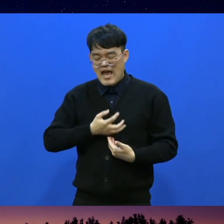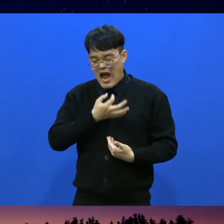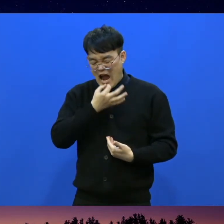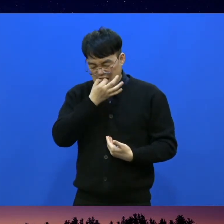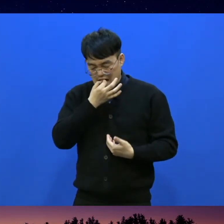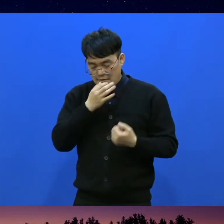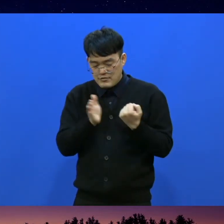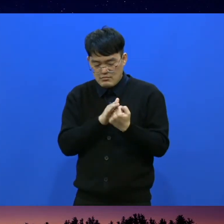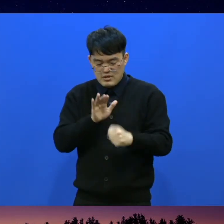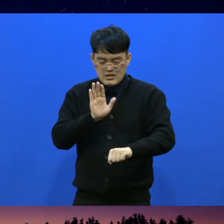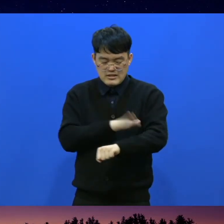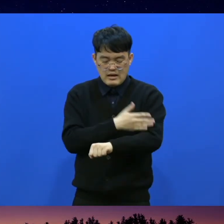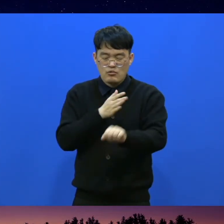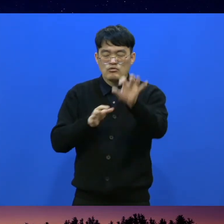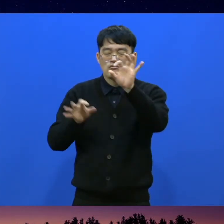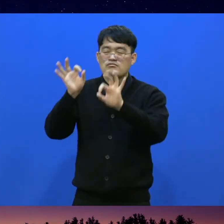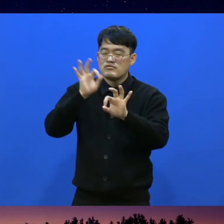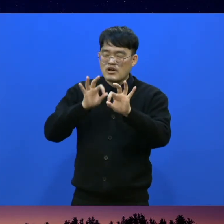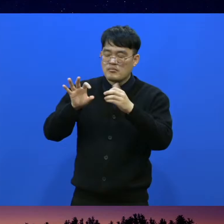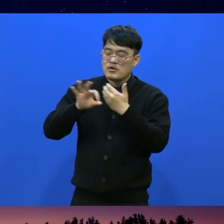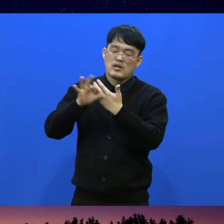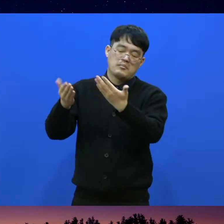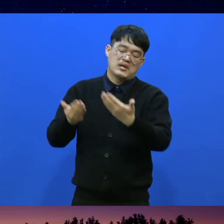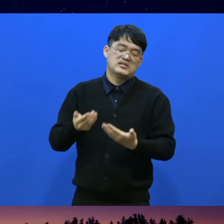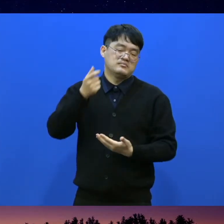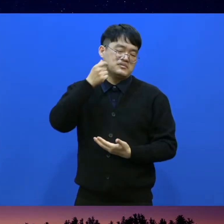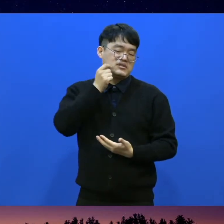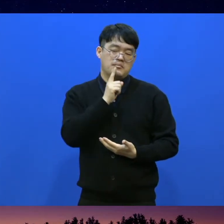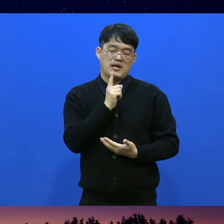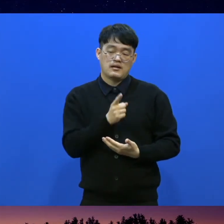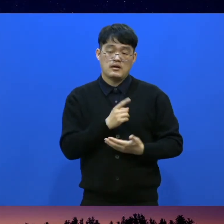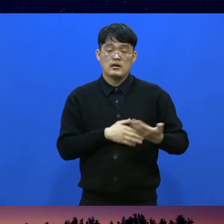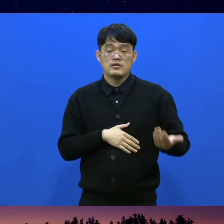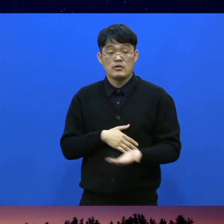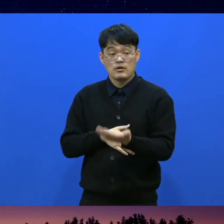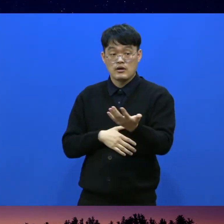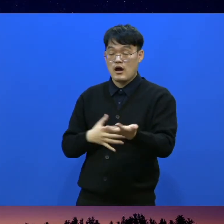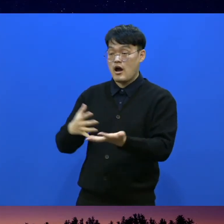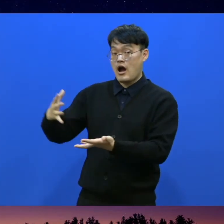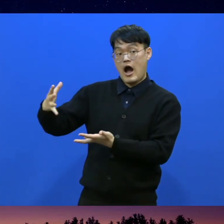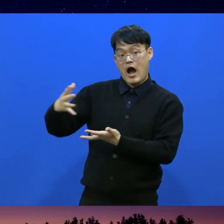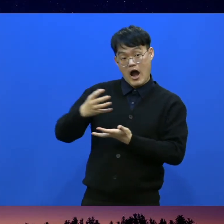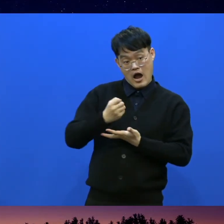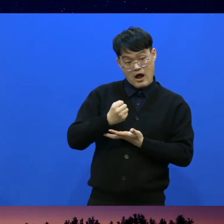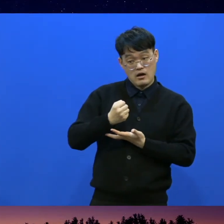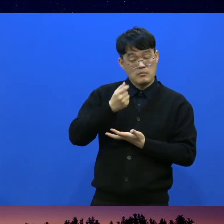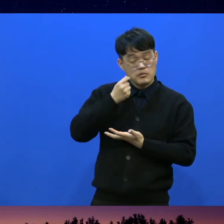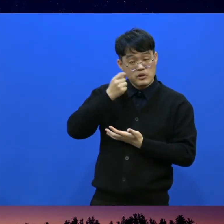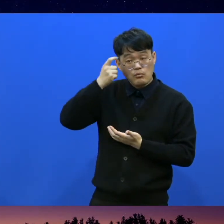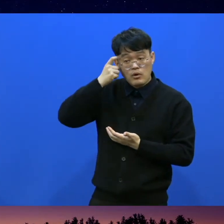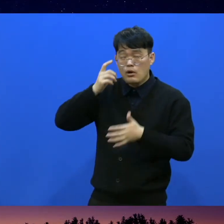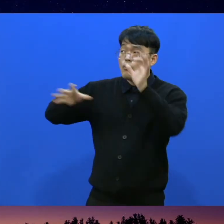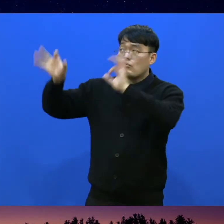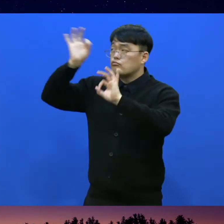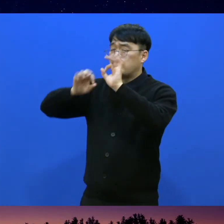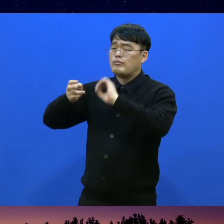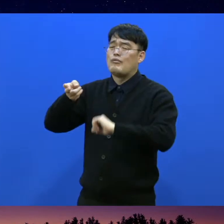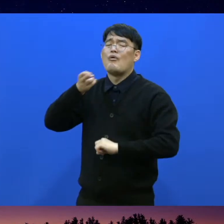구합니다. 자, 여러분 두 가지예요. 너희가 얻지 못하면 구하지 않은 사람은 얻을 수 없다는